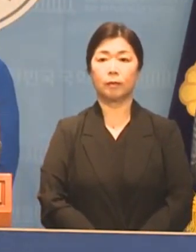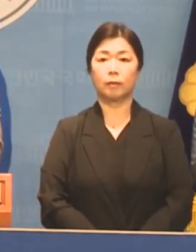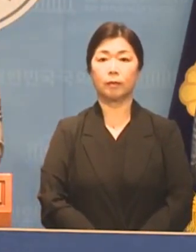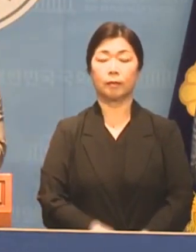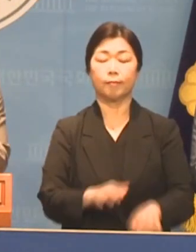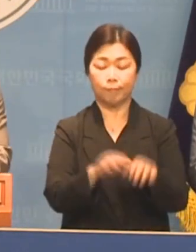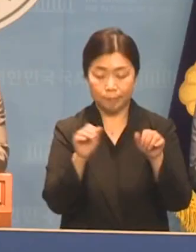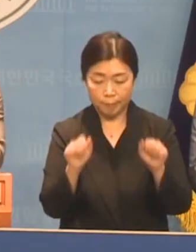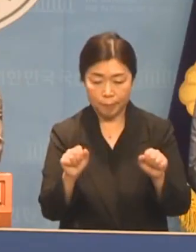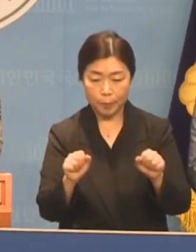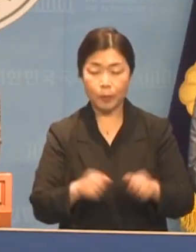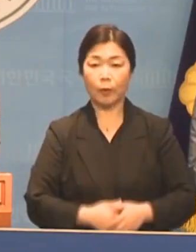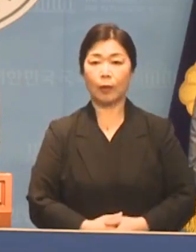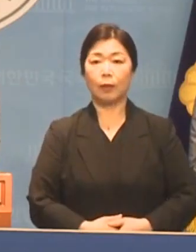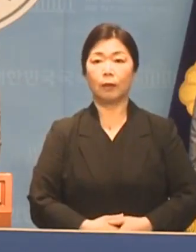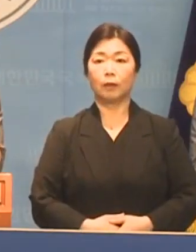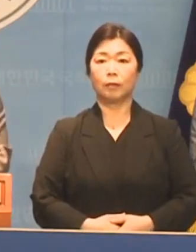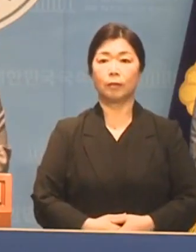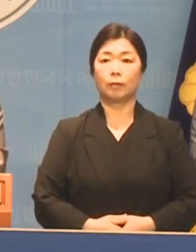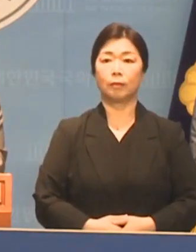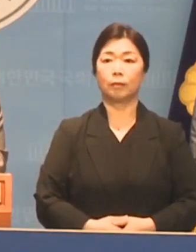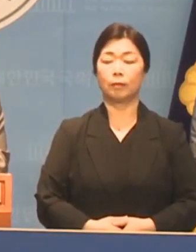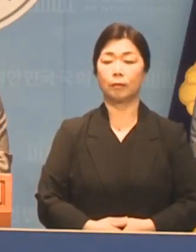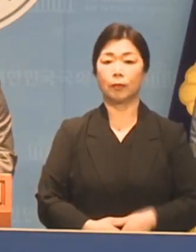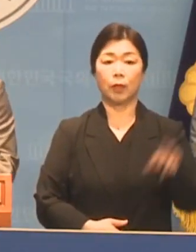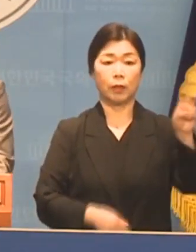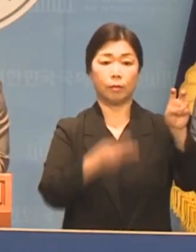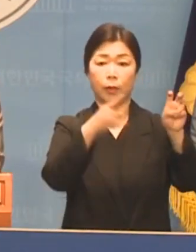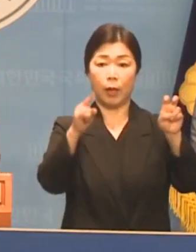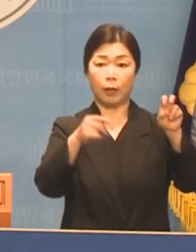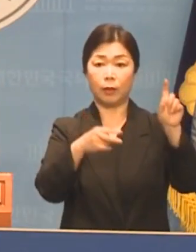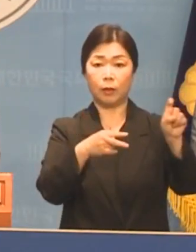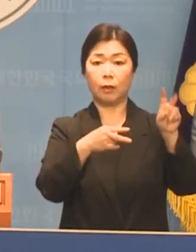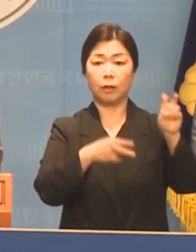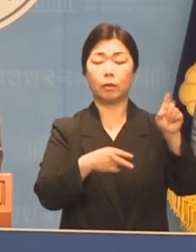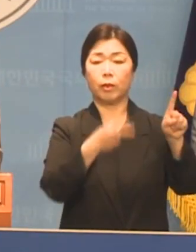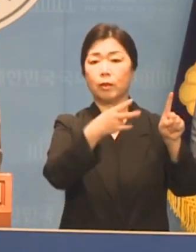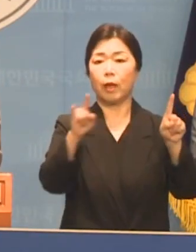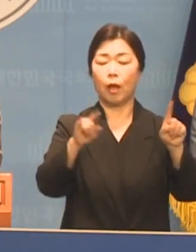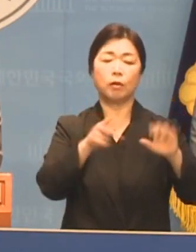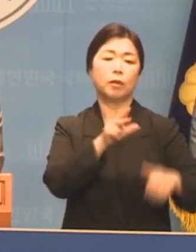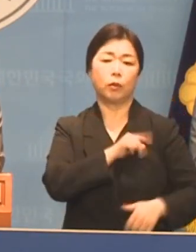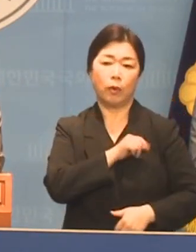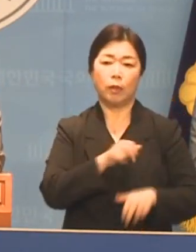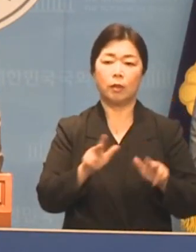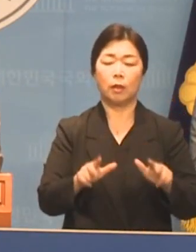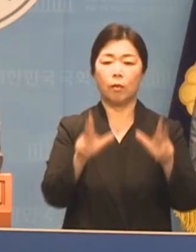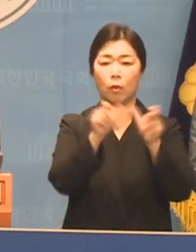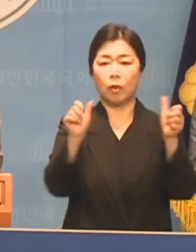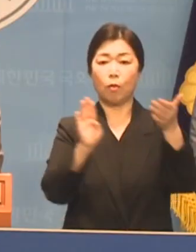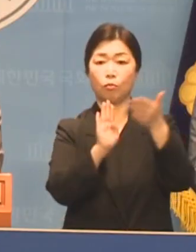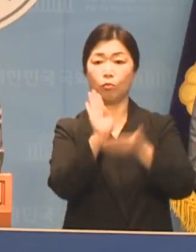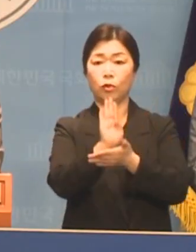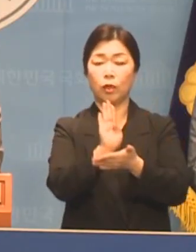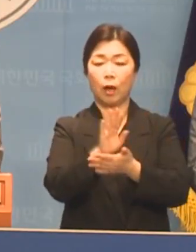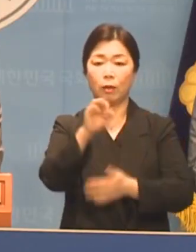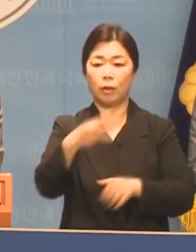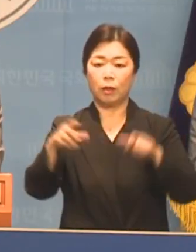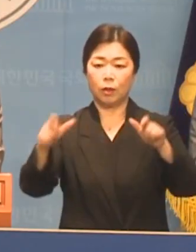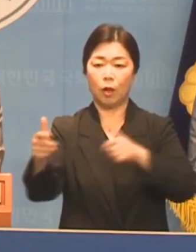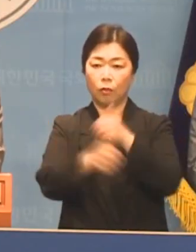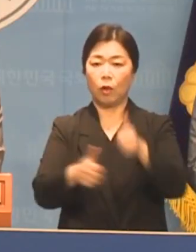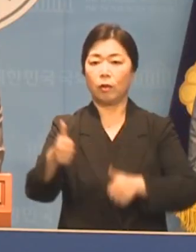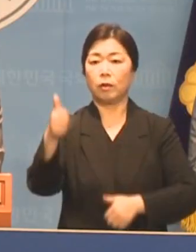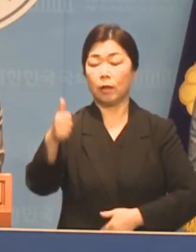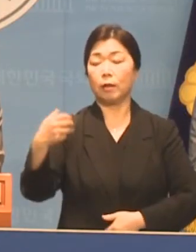네, 안녕하세요. 네, 20대, 21대 국회의원을 했고 지금 성남시 분당을 지역위원장을 맡고